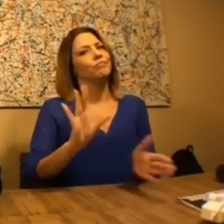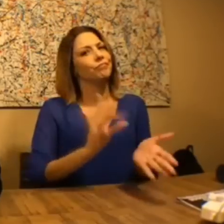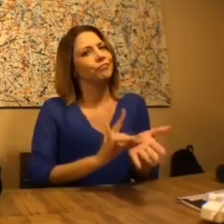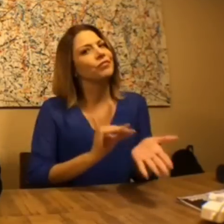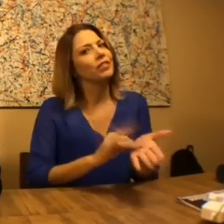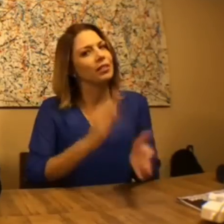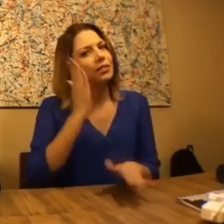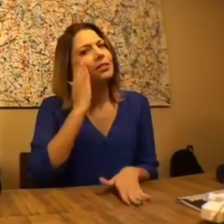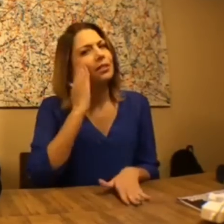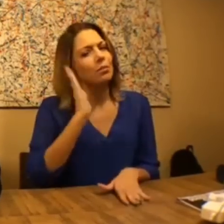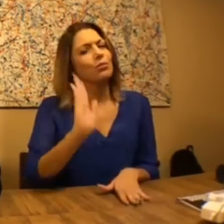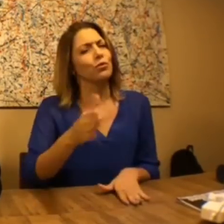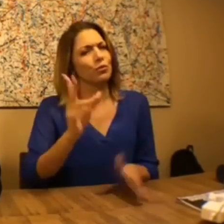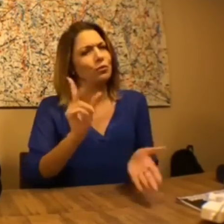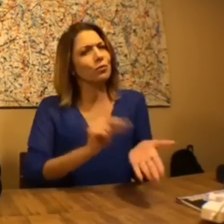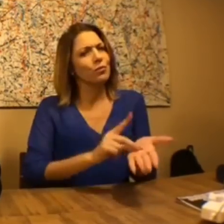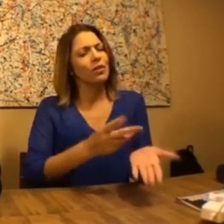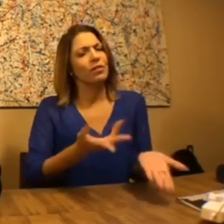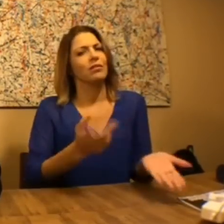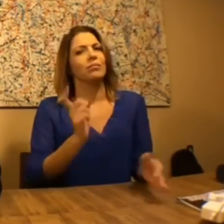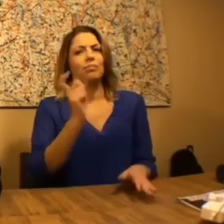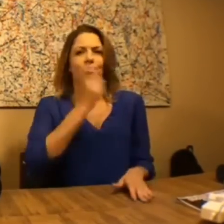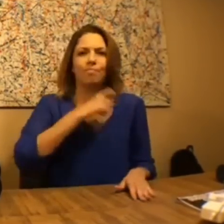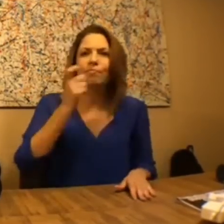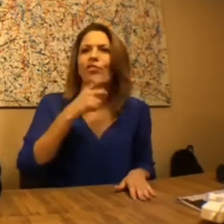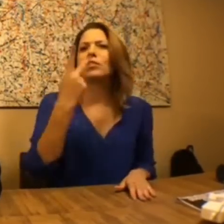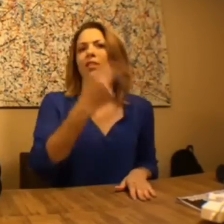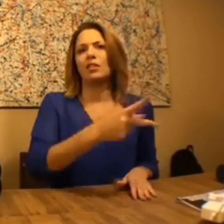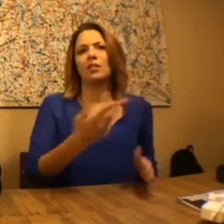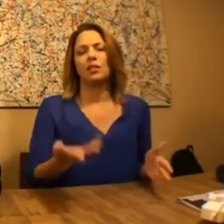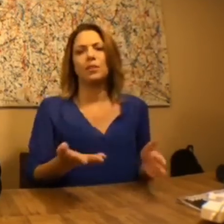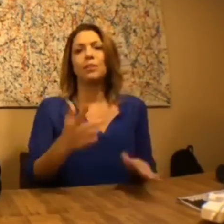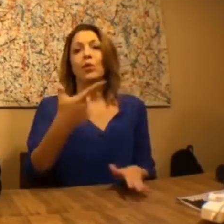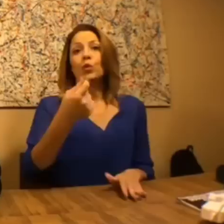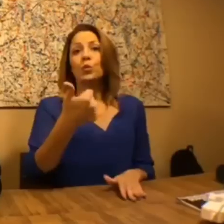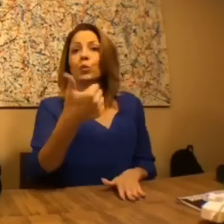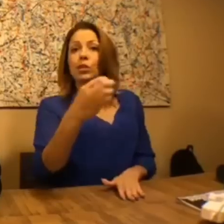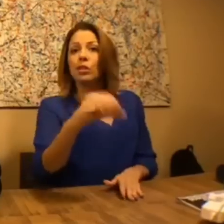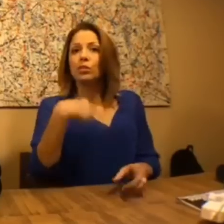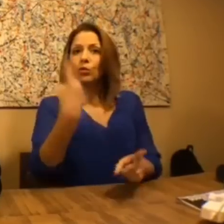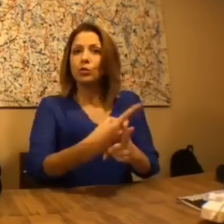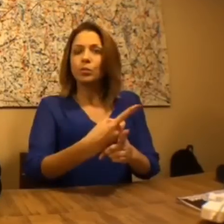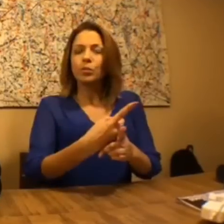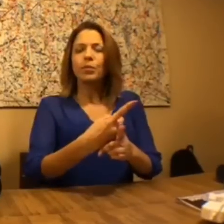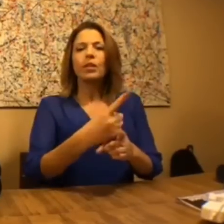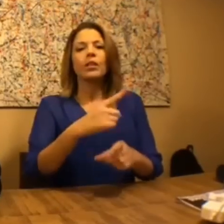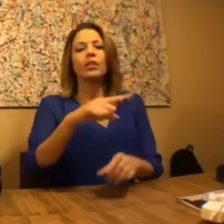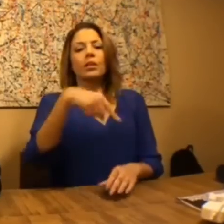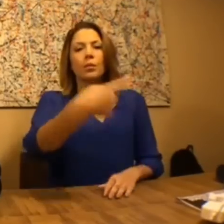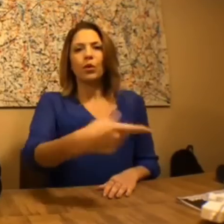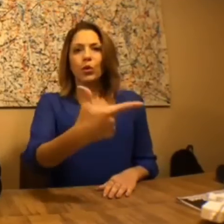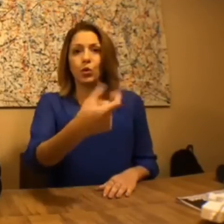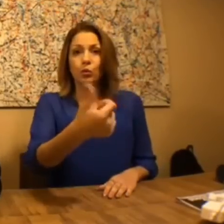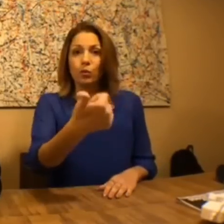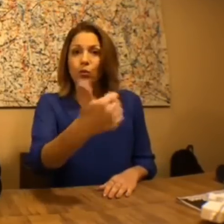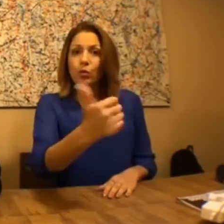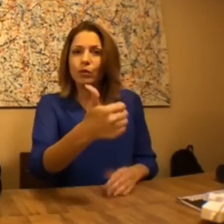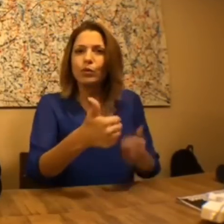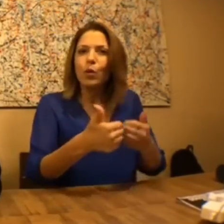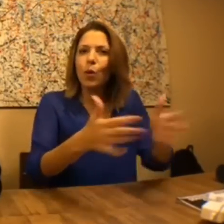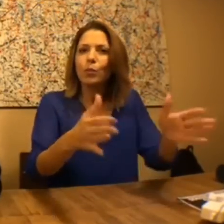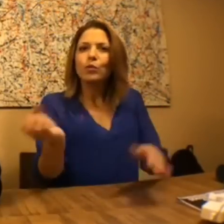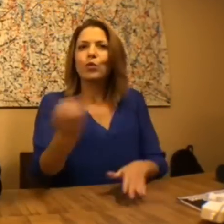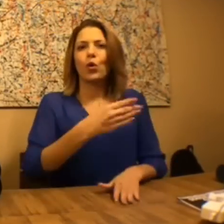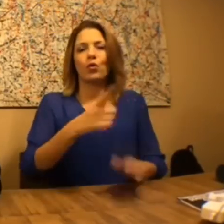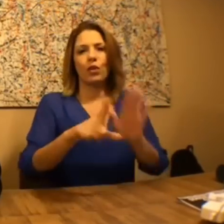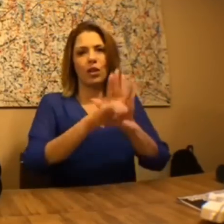nós descobrimos no final de 2010. No início, então, de 2011, que começou uma nova legislatura,